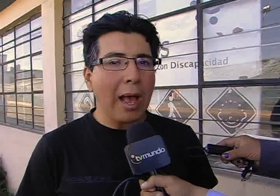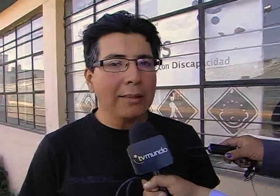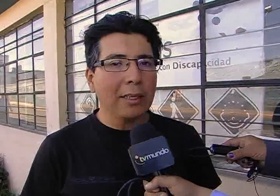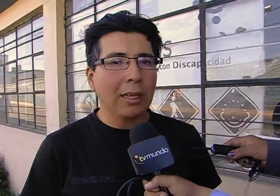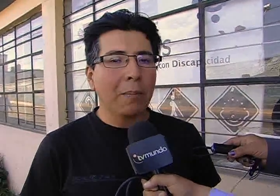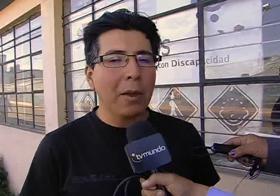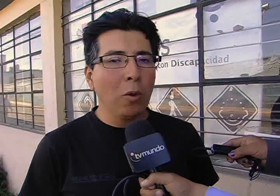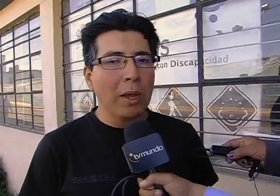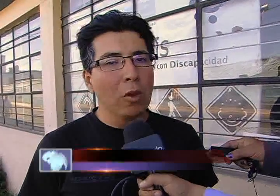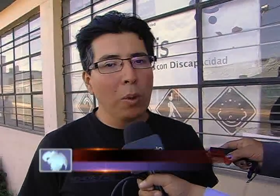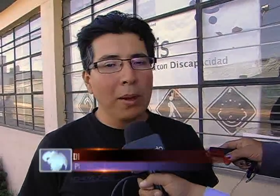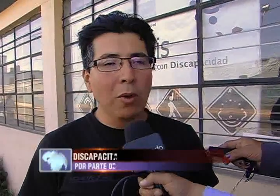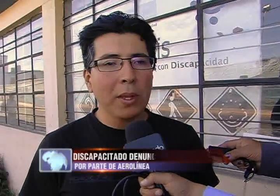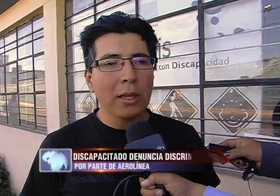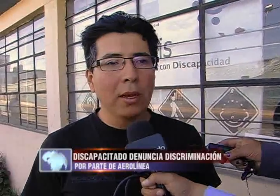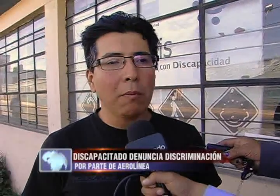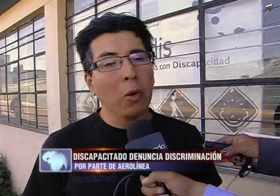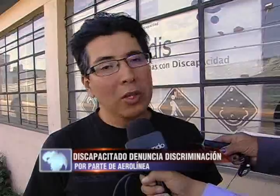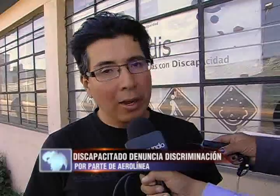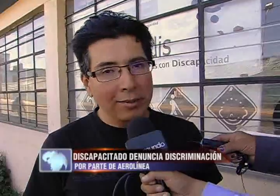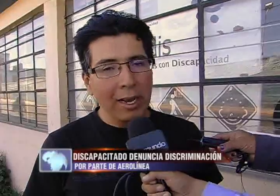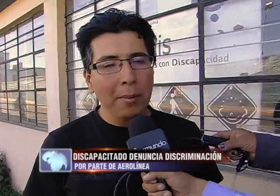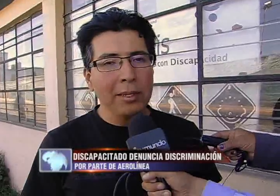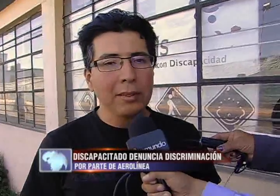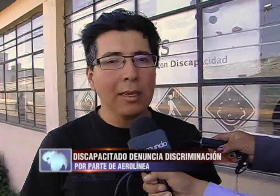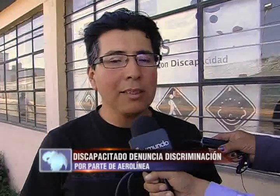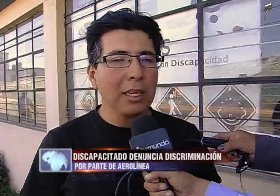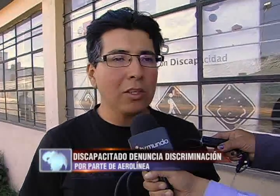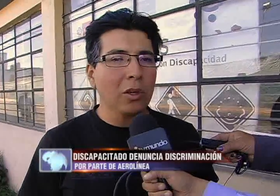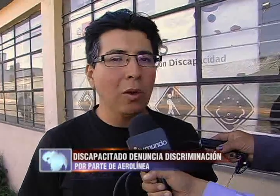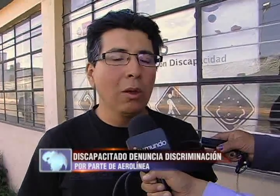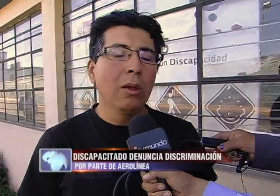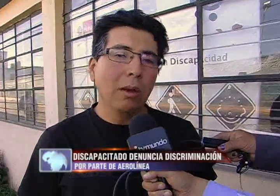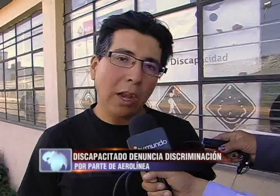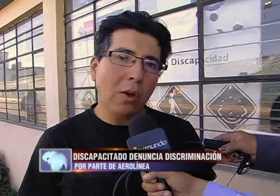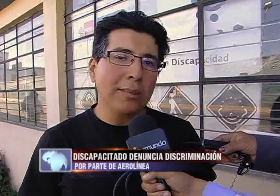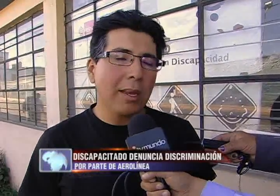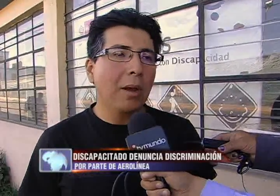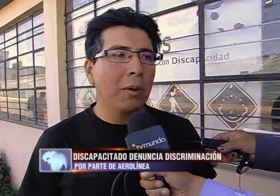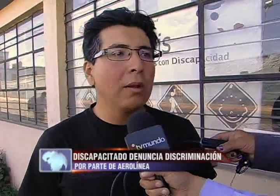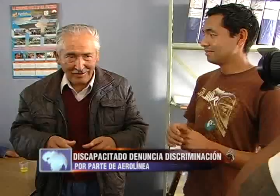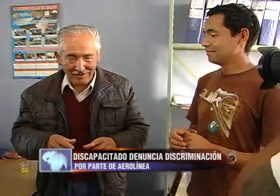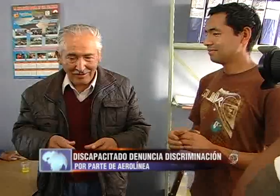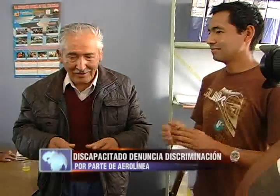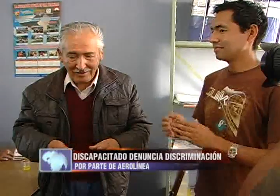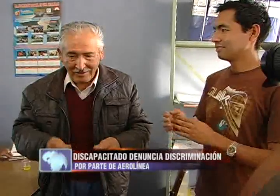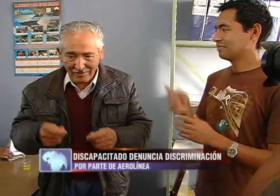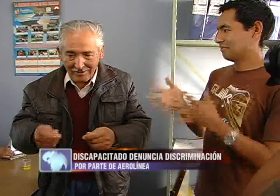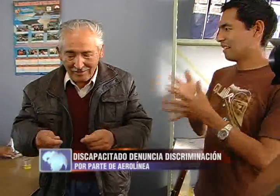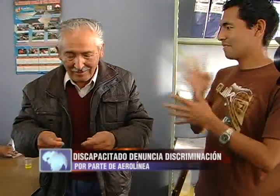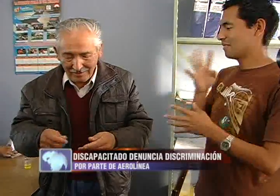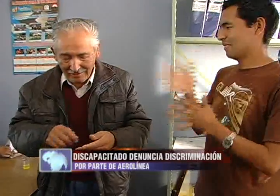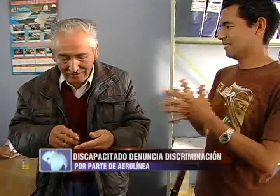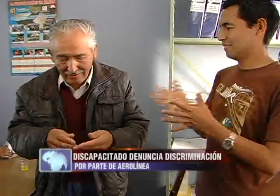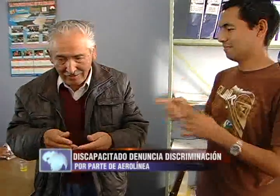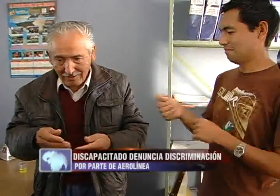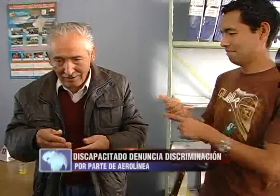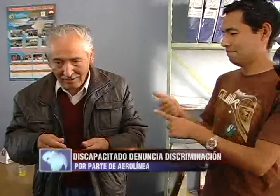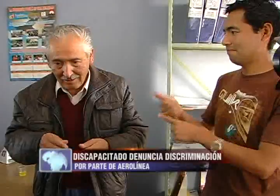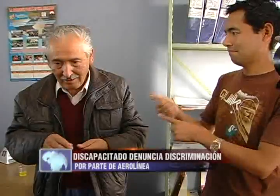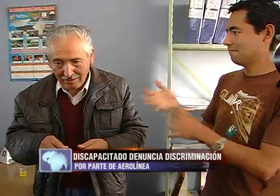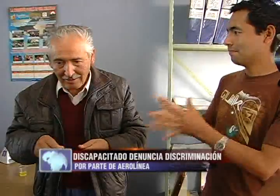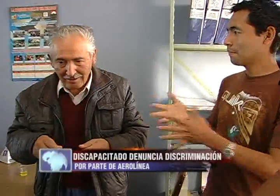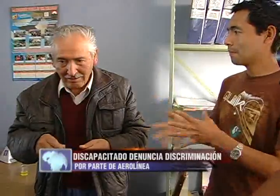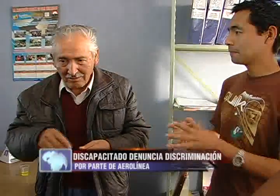Si una sanción hace de que Peruvian no vuelva a cometer por tercera vez este hecho, creo que sería bueno. Vicente Cárdenas en su lenguaje